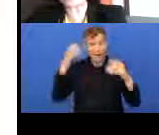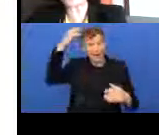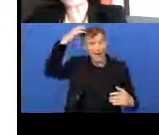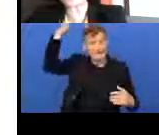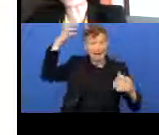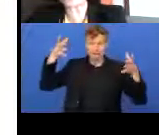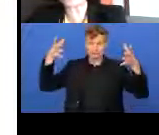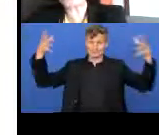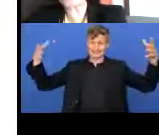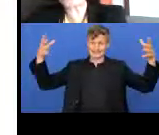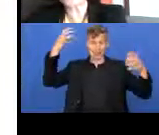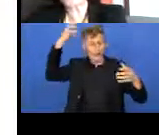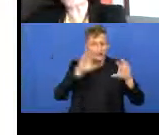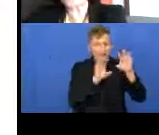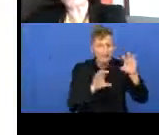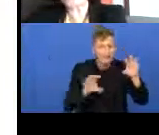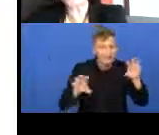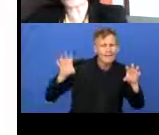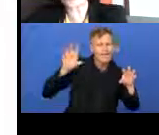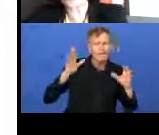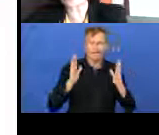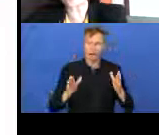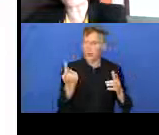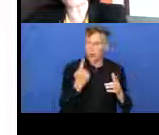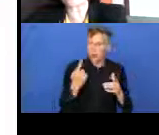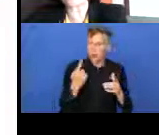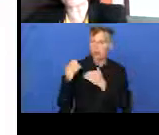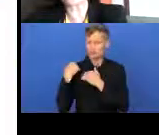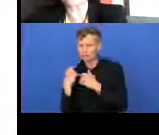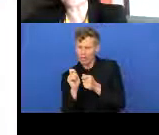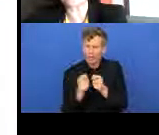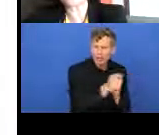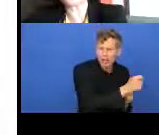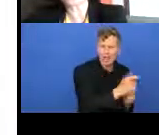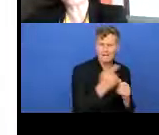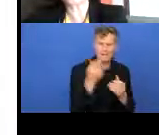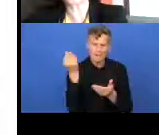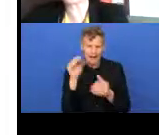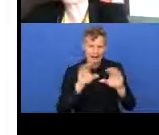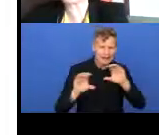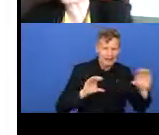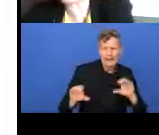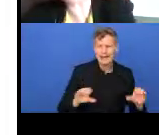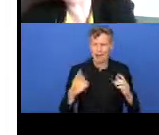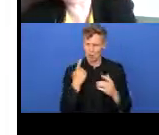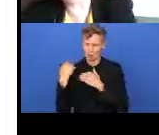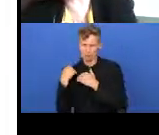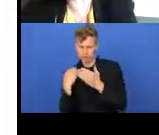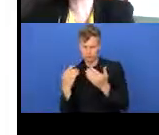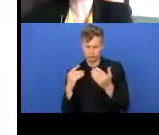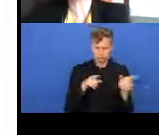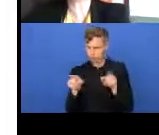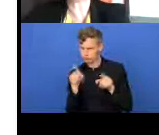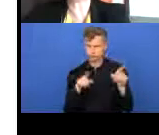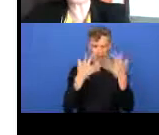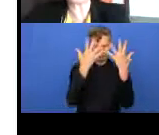gouvernemental qui assigne des responsabilités claires aux autorités locales. Et